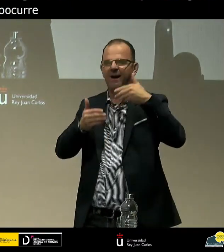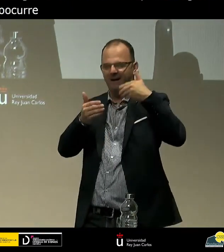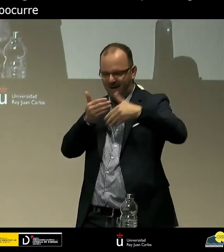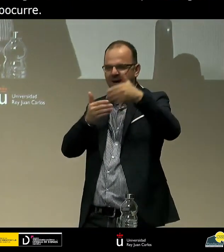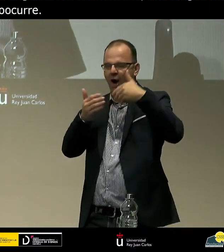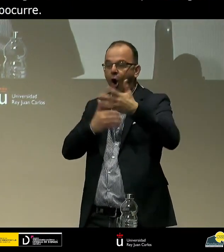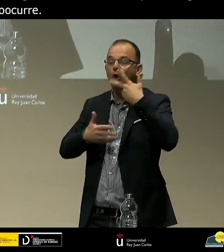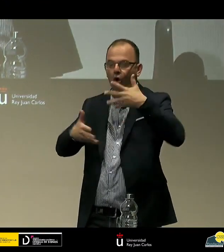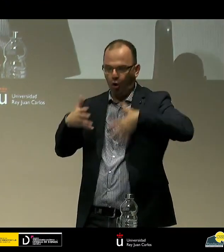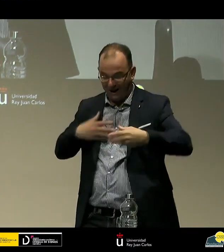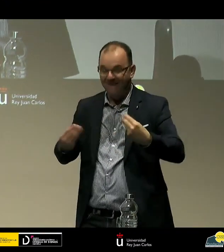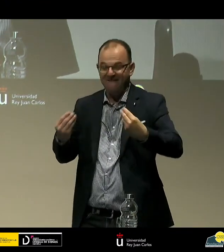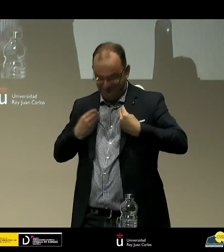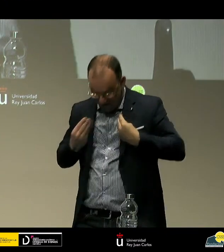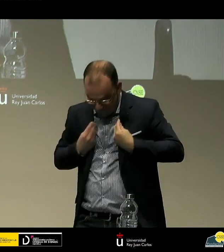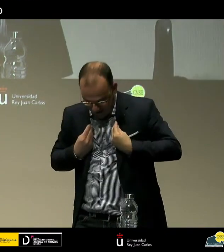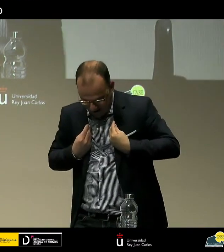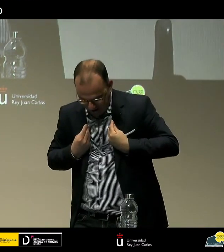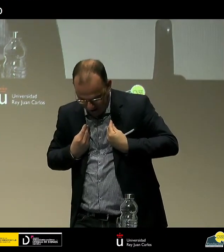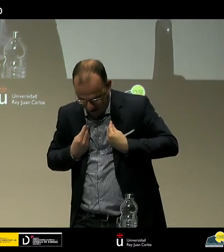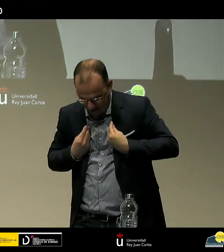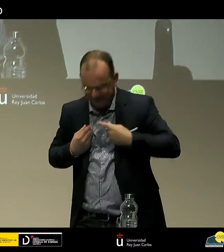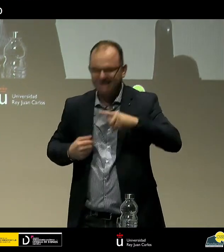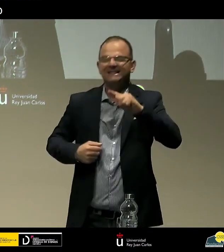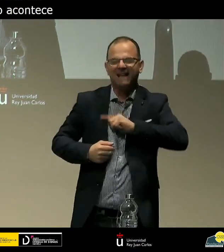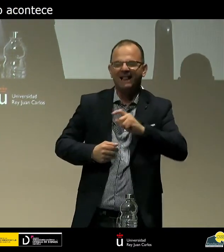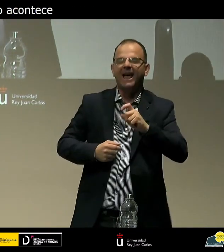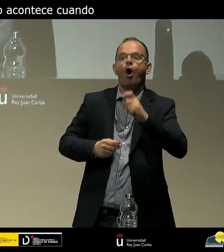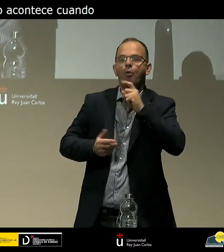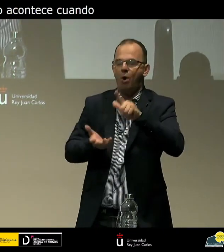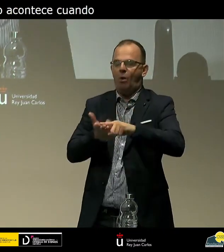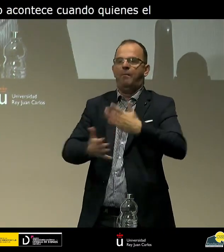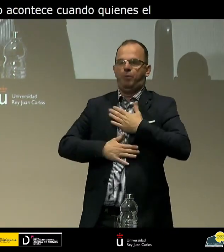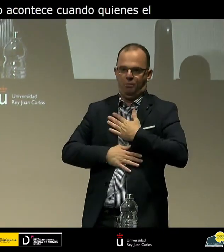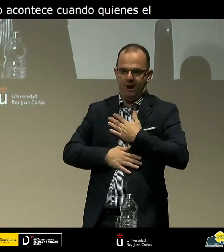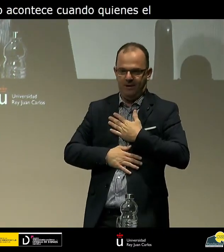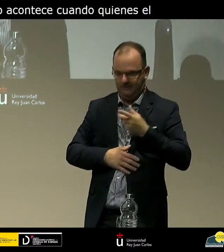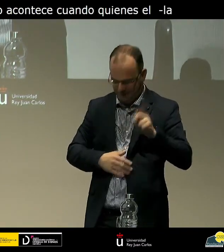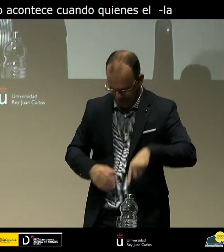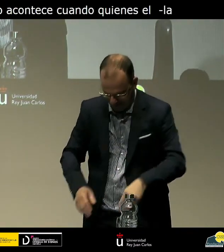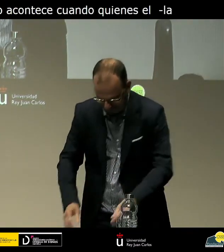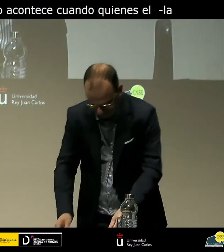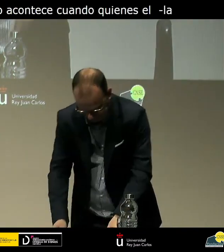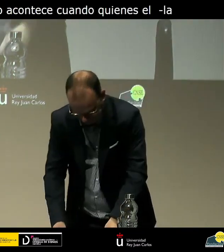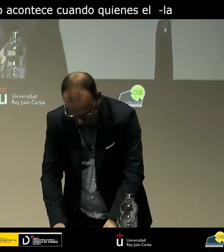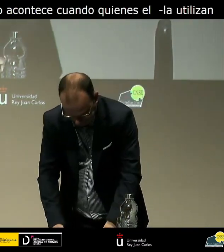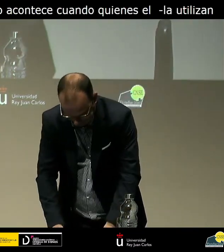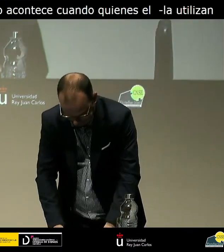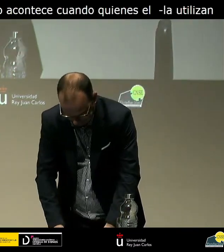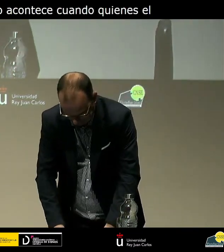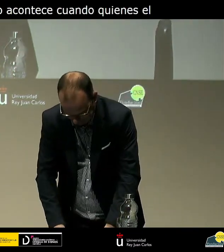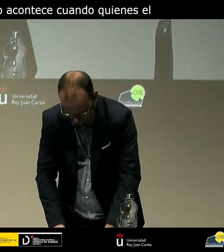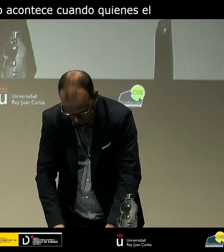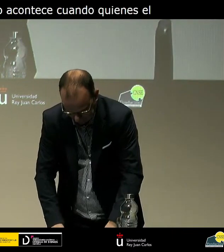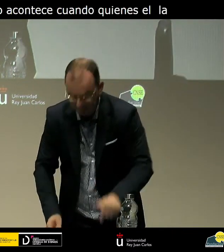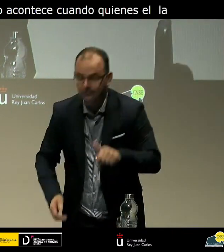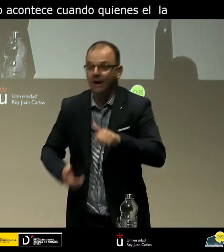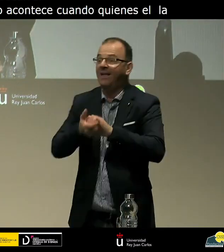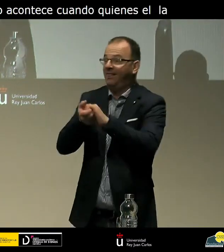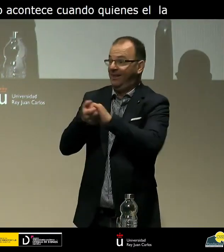Algo que solo acontece cuando quienes la utilizan, más allá de conocerla, la viven y la sienten como propia.